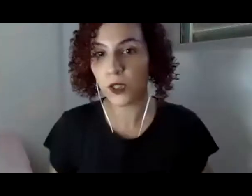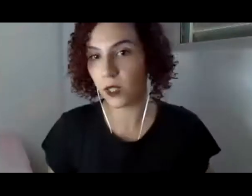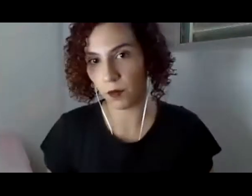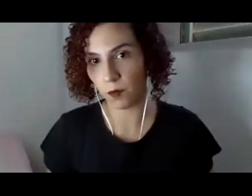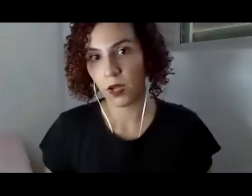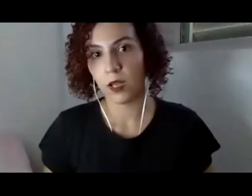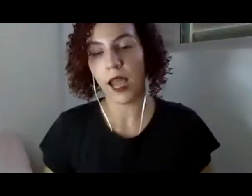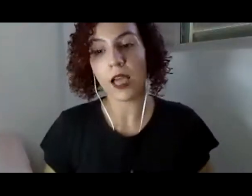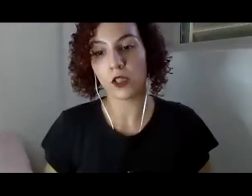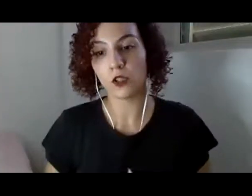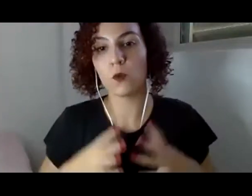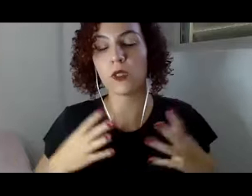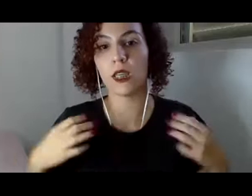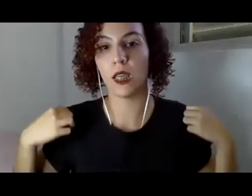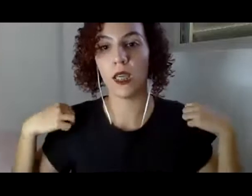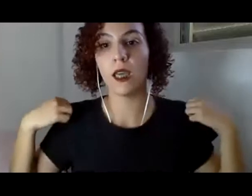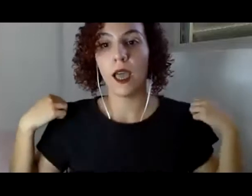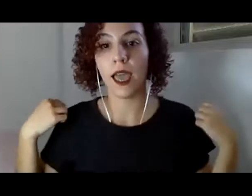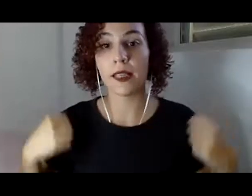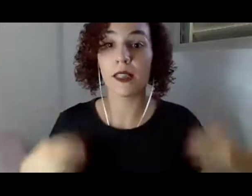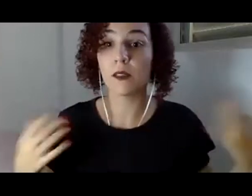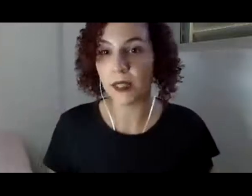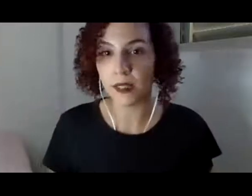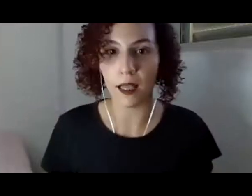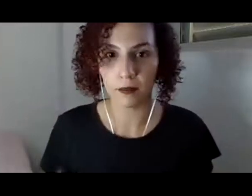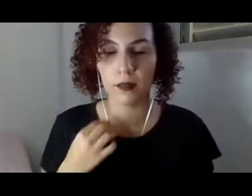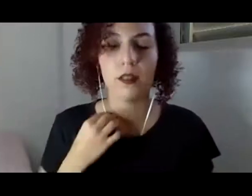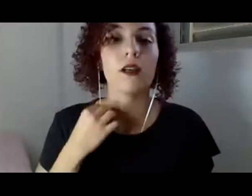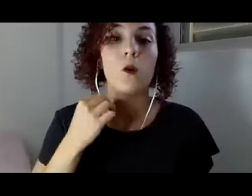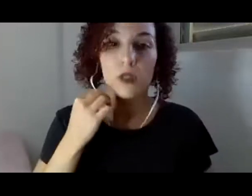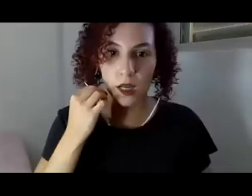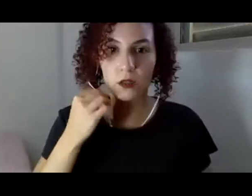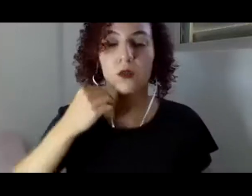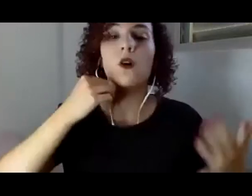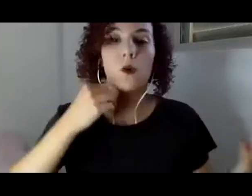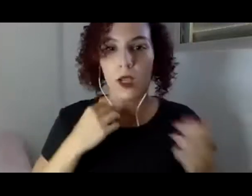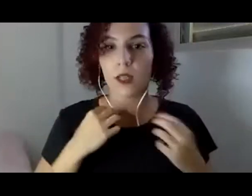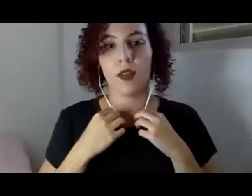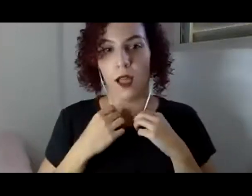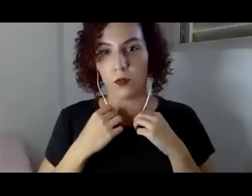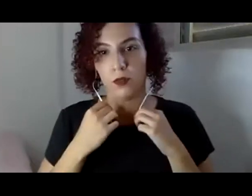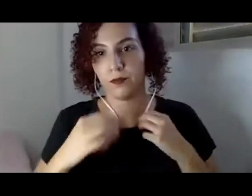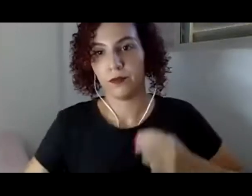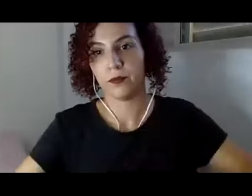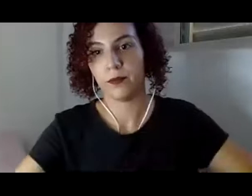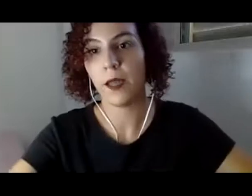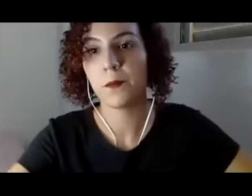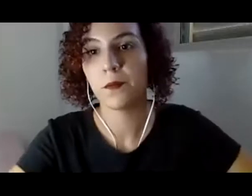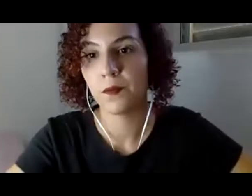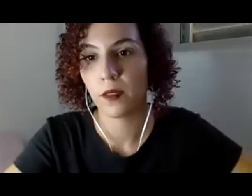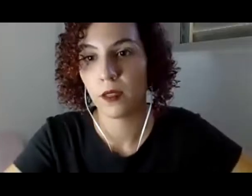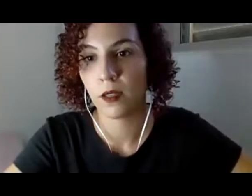muito possível, né, a gente conseguir se expressar usando o classificador,